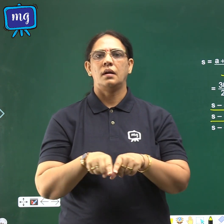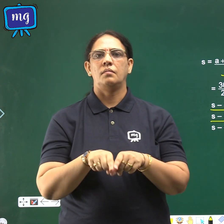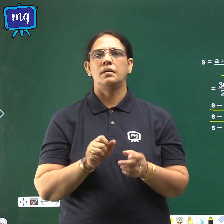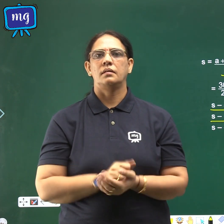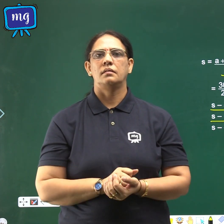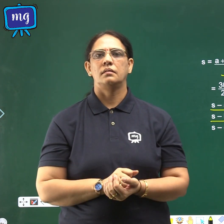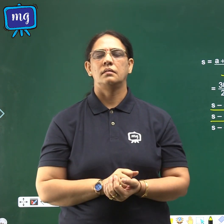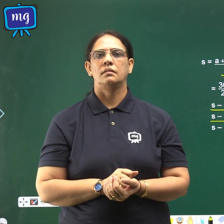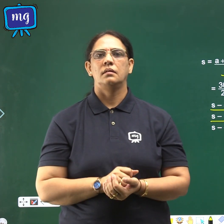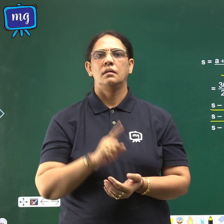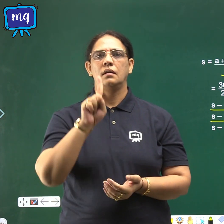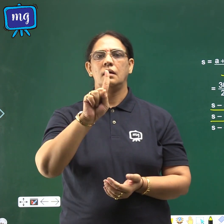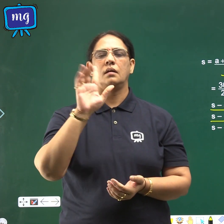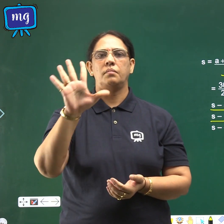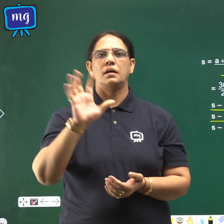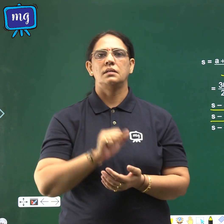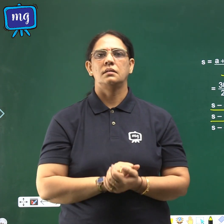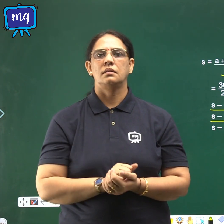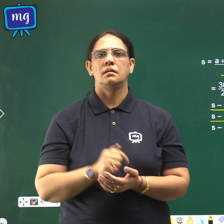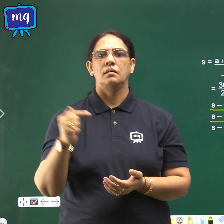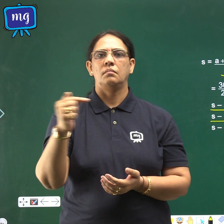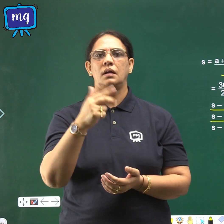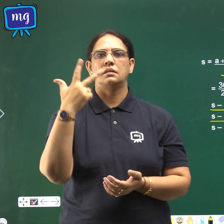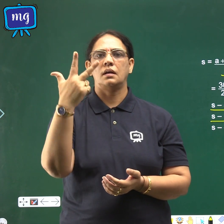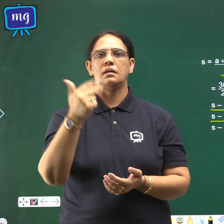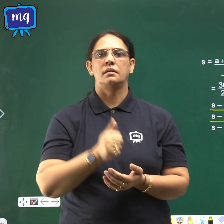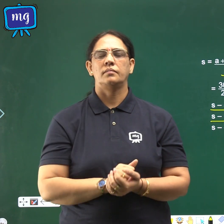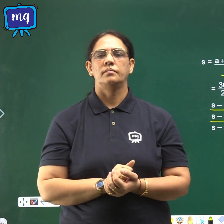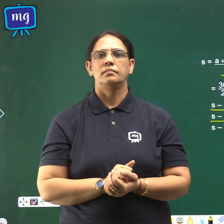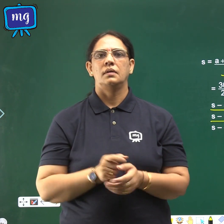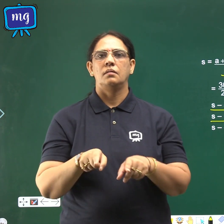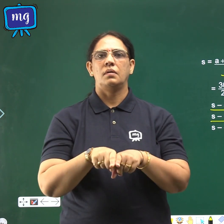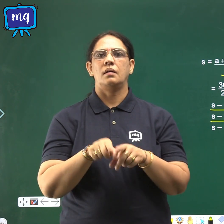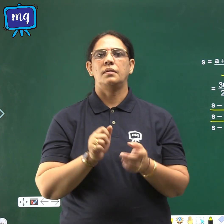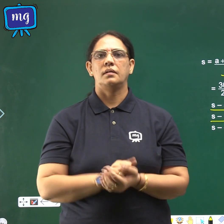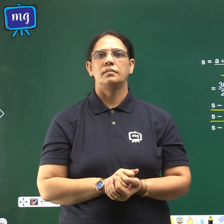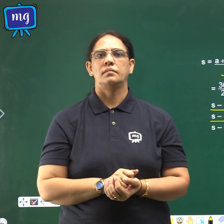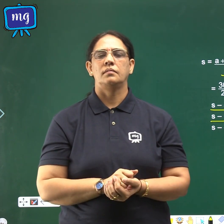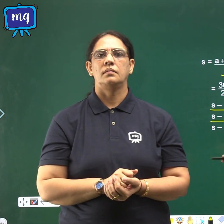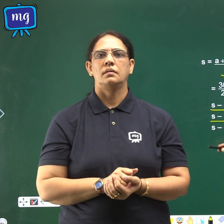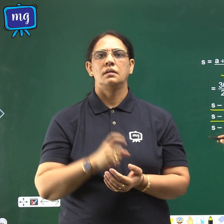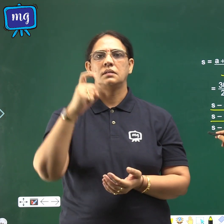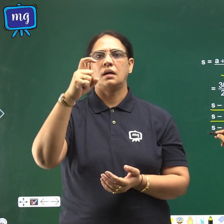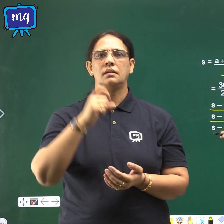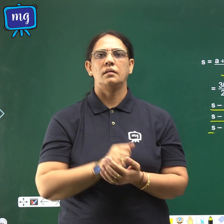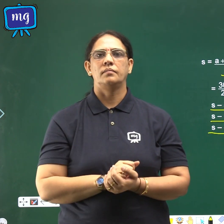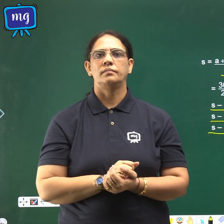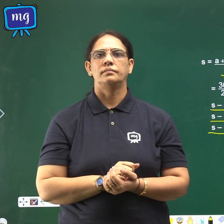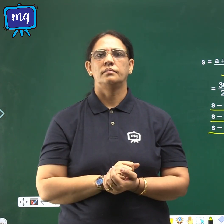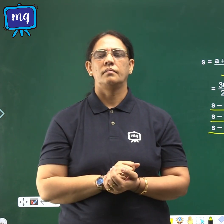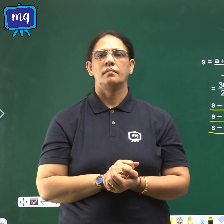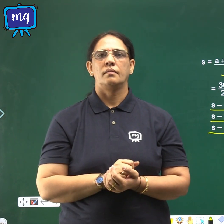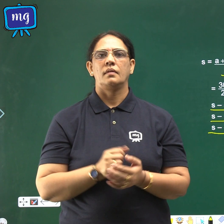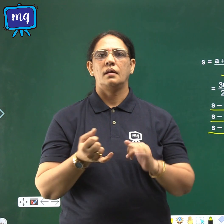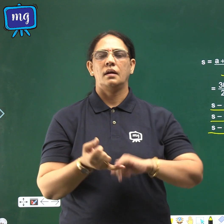बराबर 15 माइनस 8 बराबर 7।